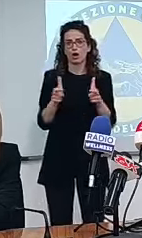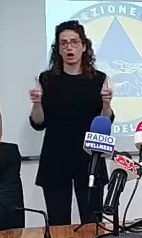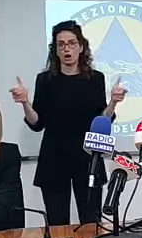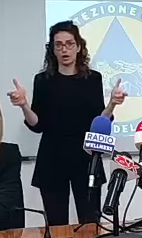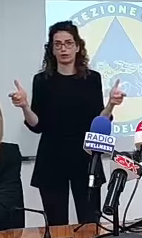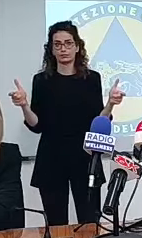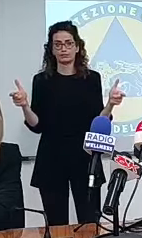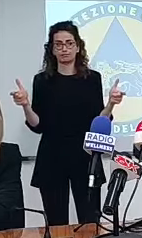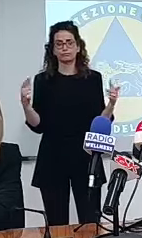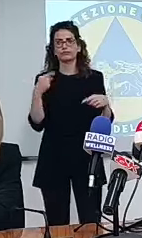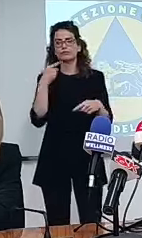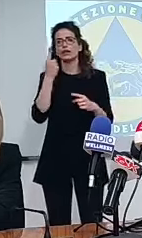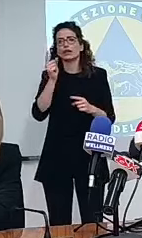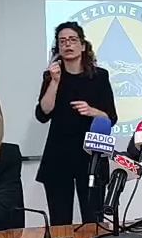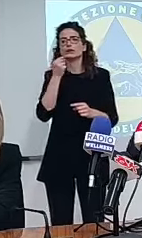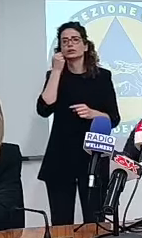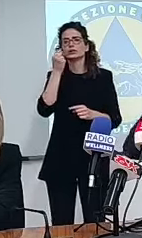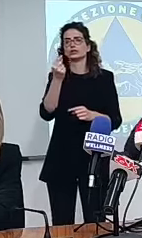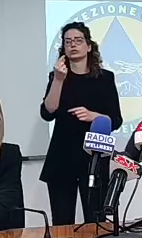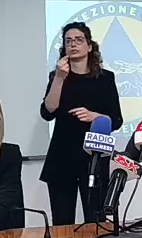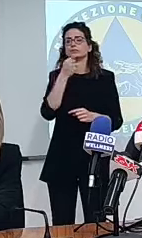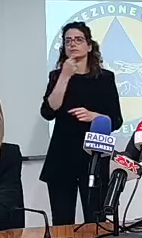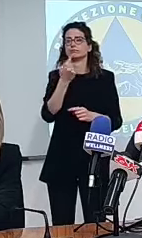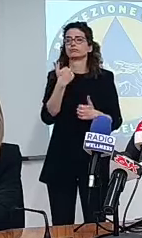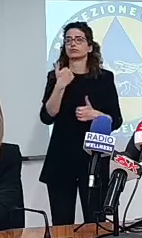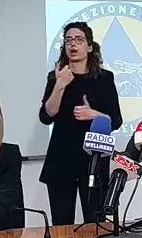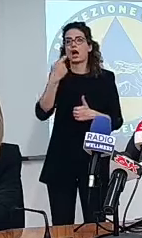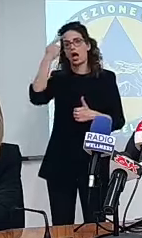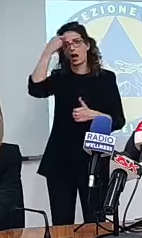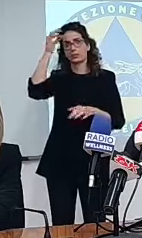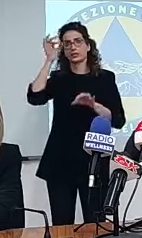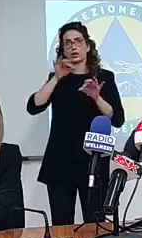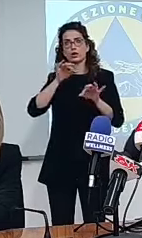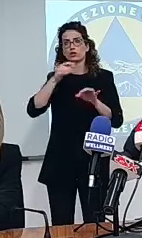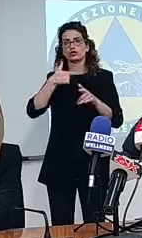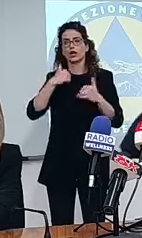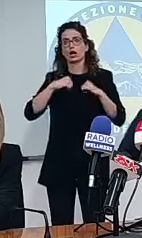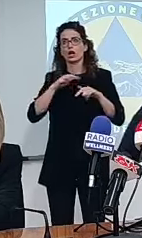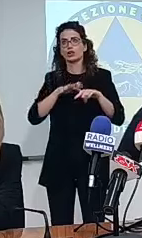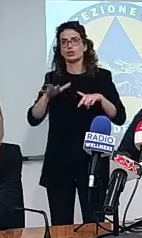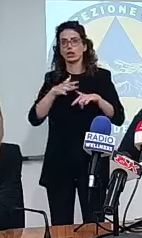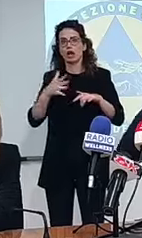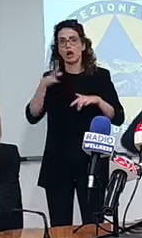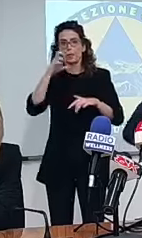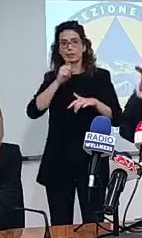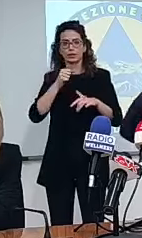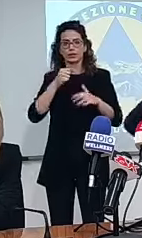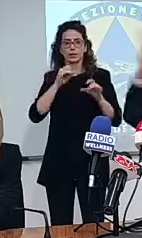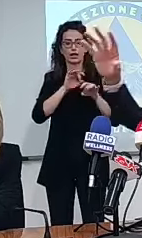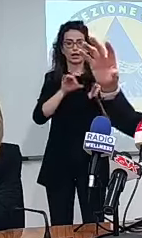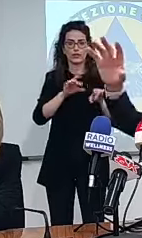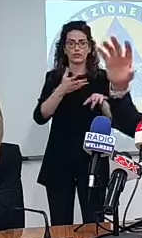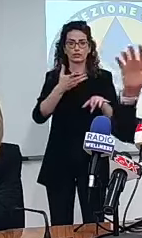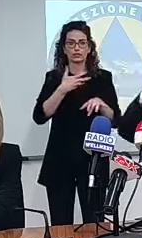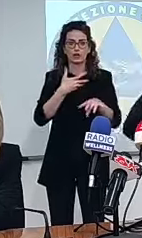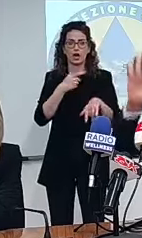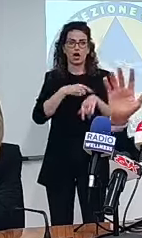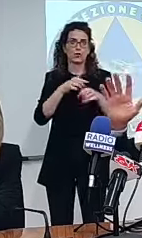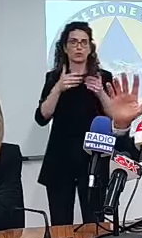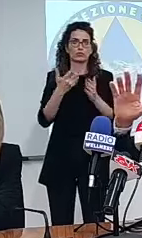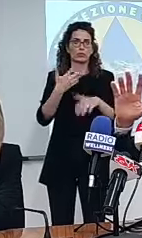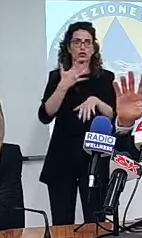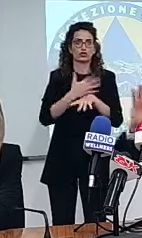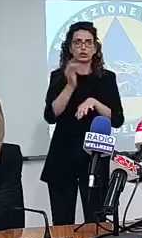Se dopo uno dice, ma questa è una condizione psicologica, certo, per far capire al cittadino che il virus c'è, anche se non c'entra niente del coprifuoco,